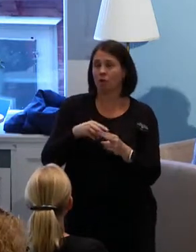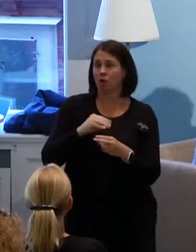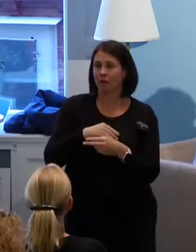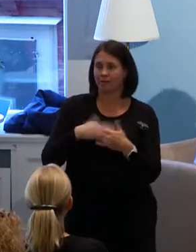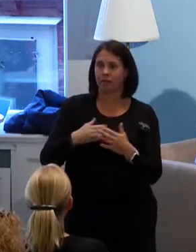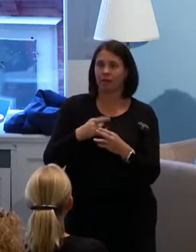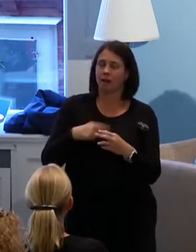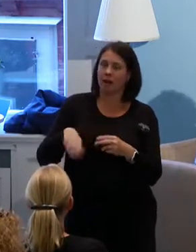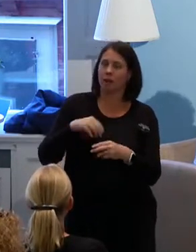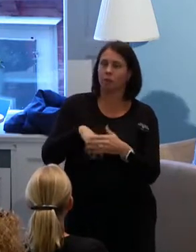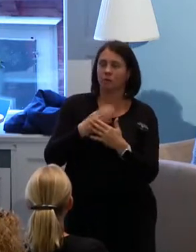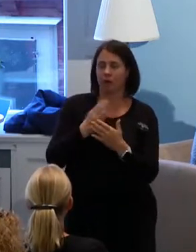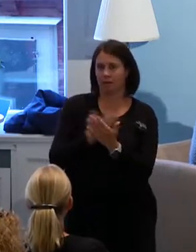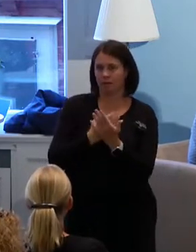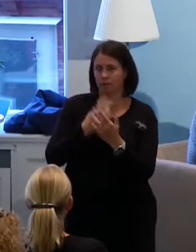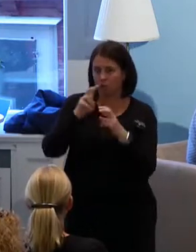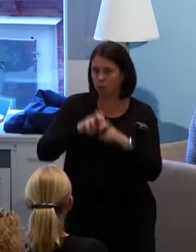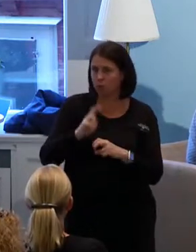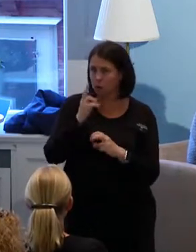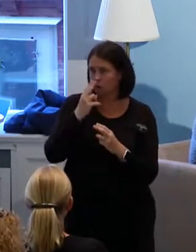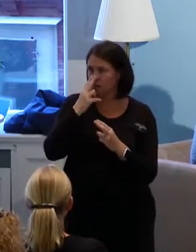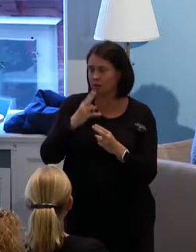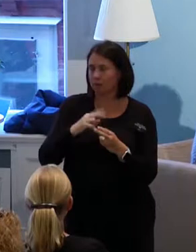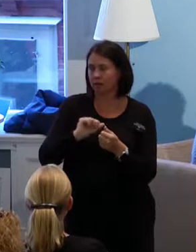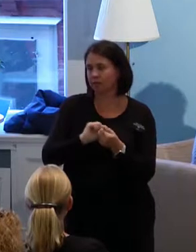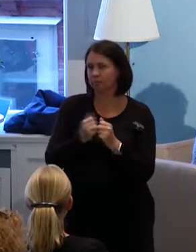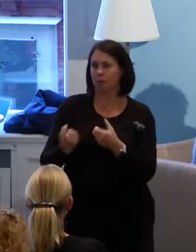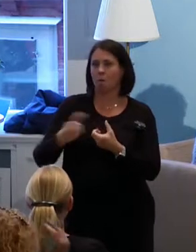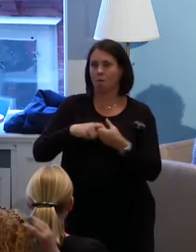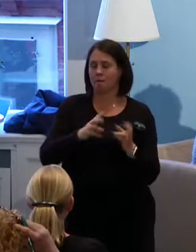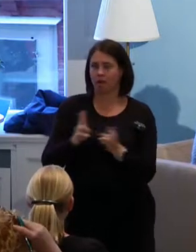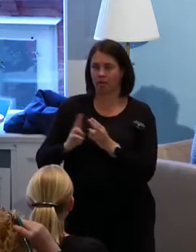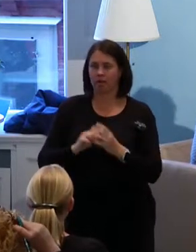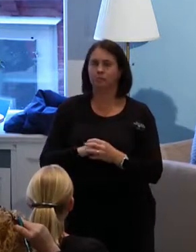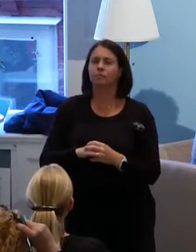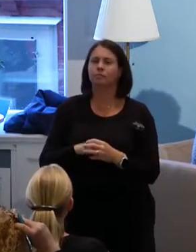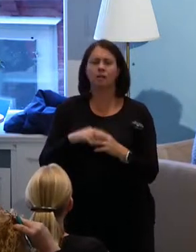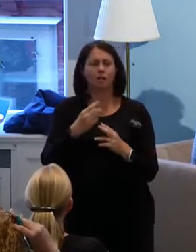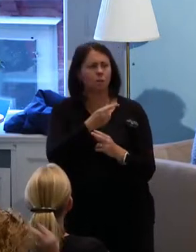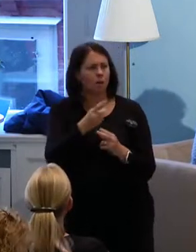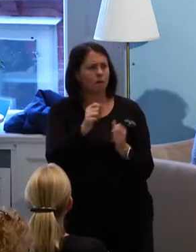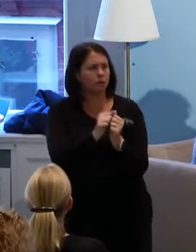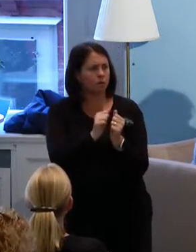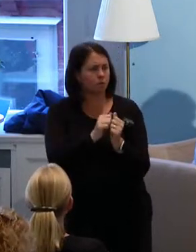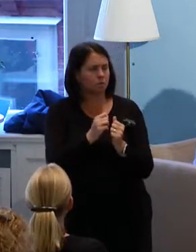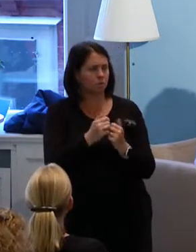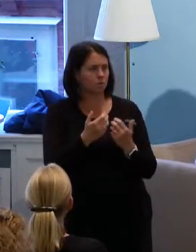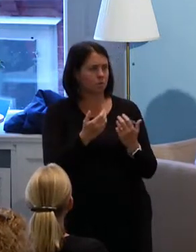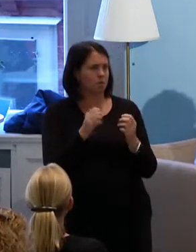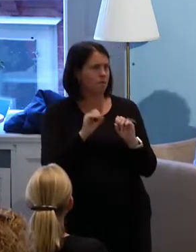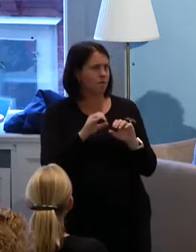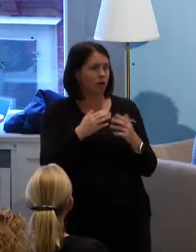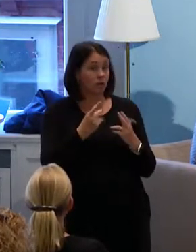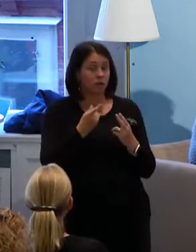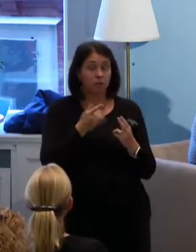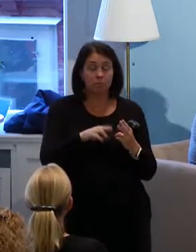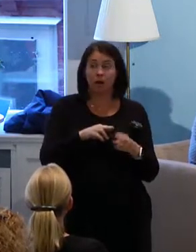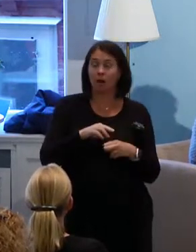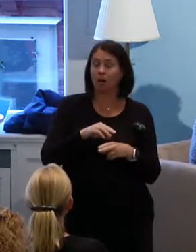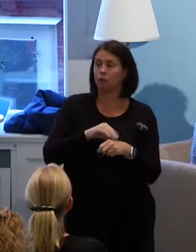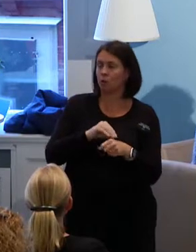Men de här systemen, er det någonting av detta som påverkar faktorer som sjukpenning